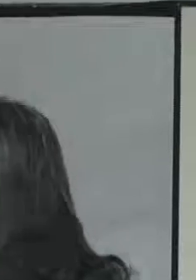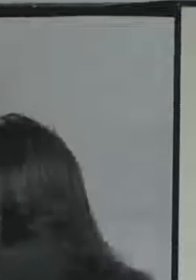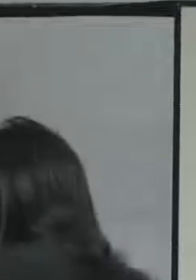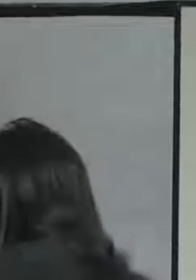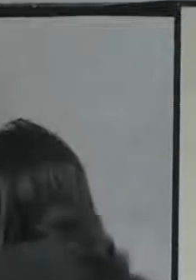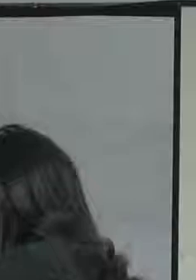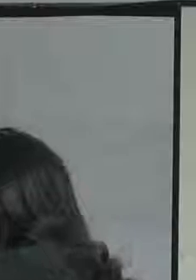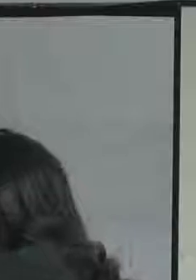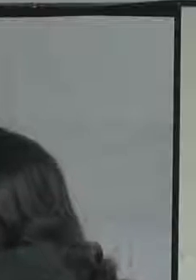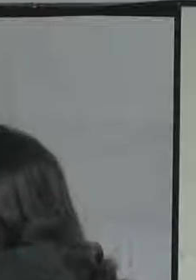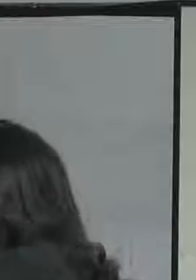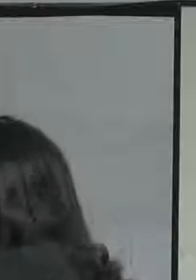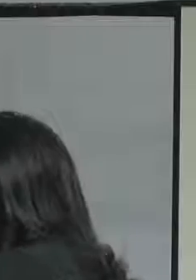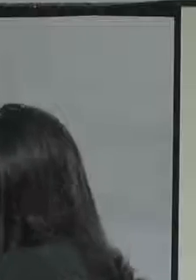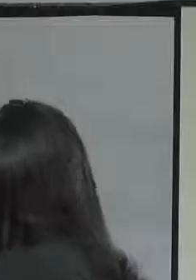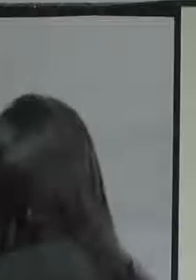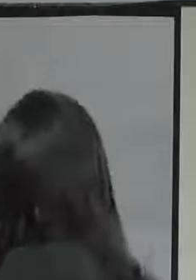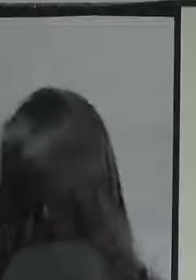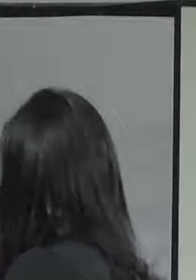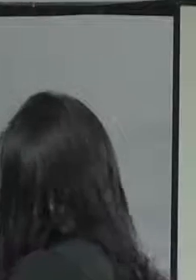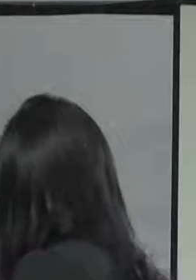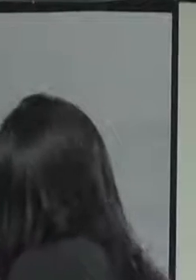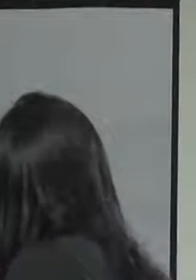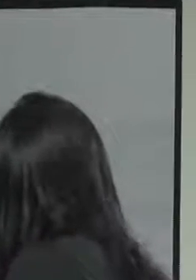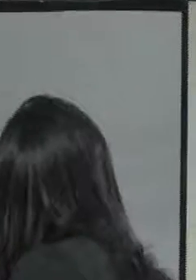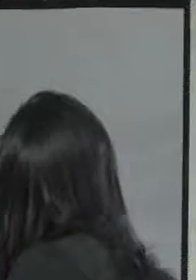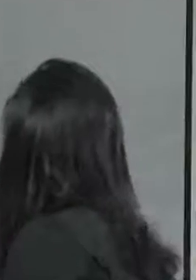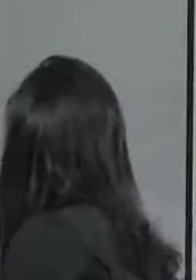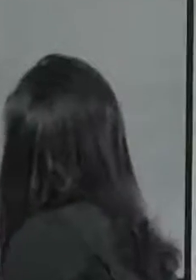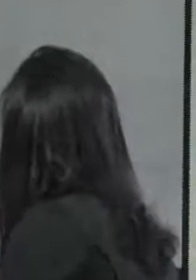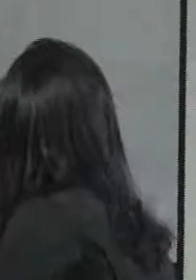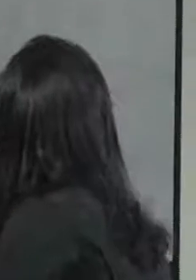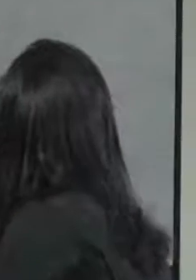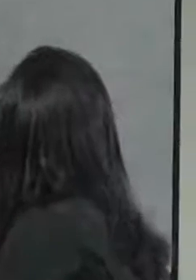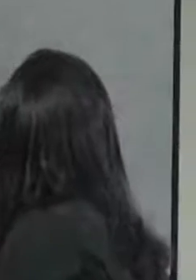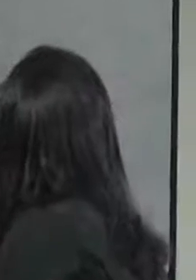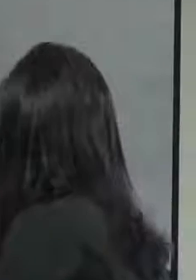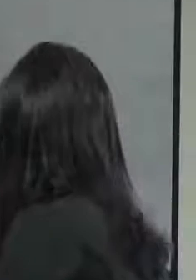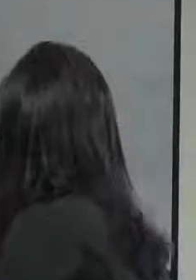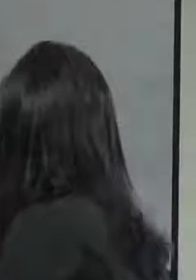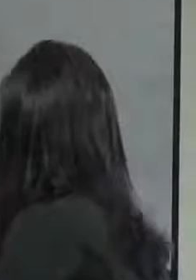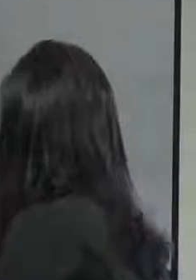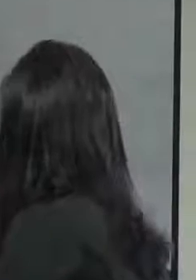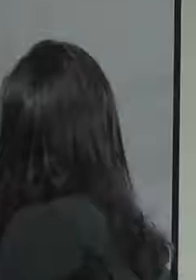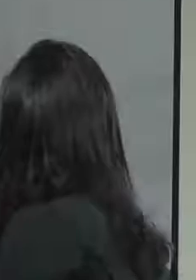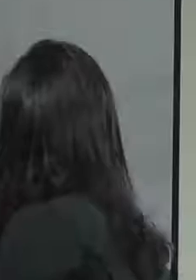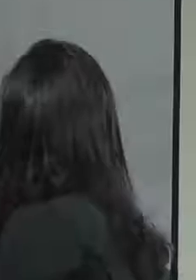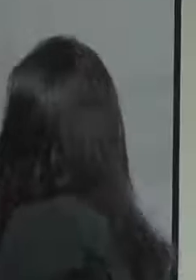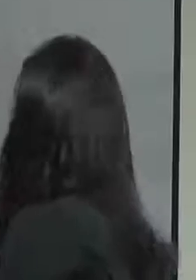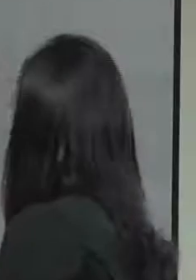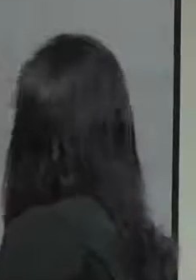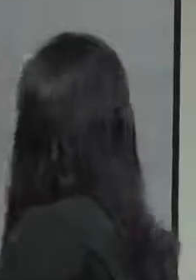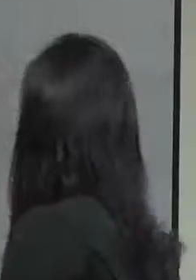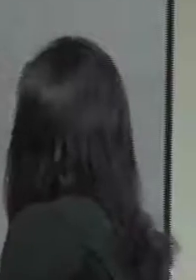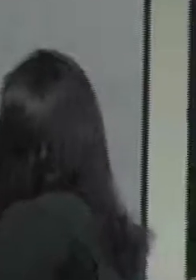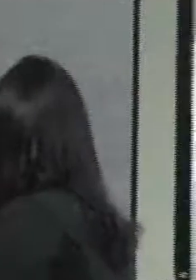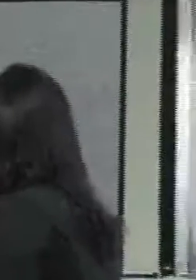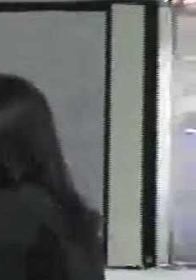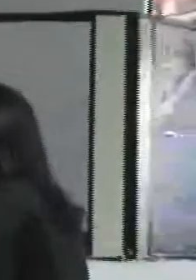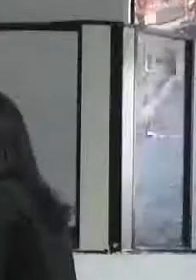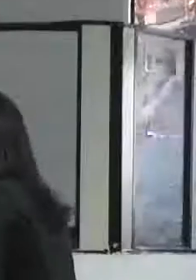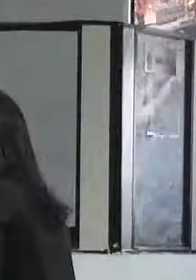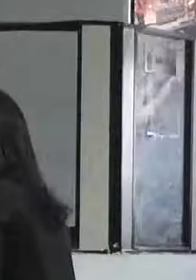na articulação política, preferi também, vereador Nery, entregar em mãos ao vereador o pedido. Aí a